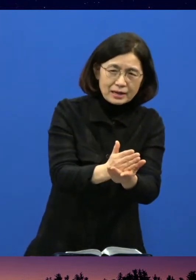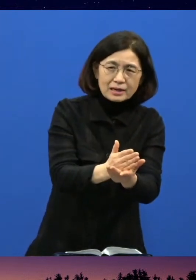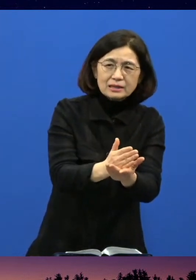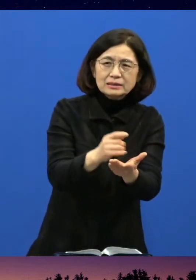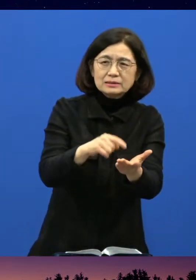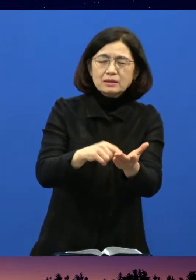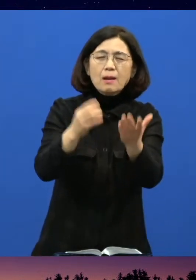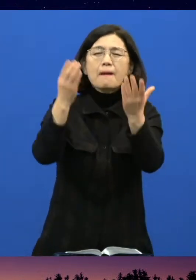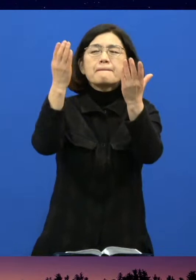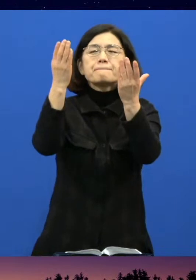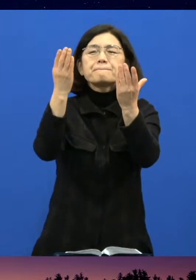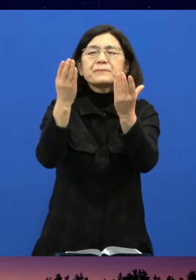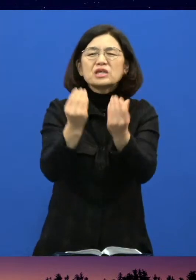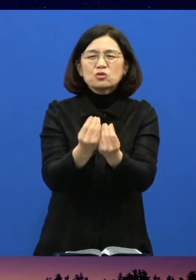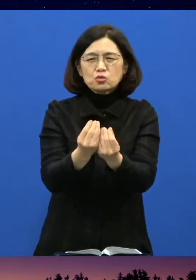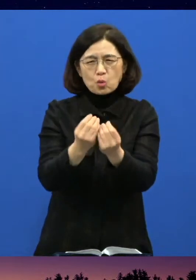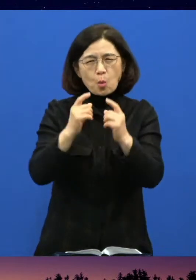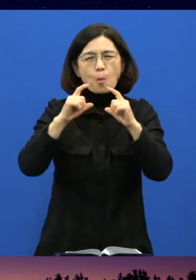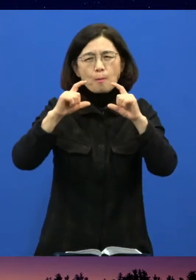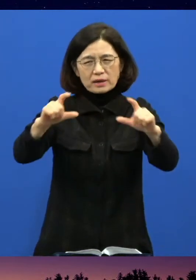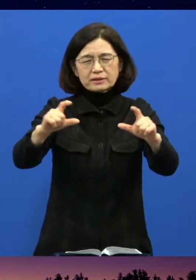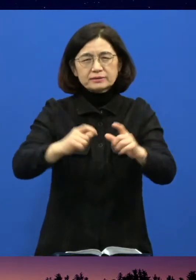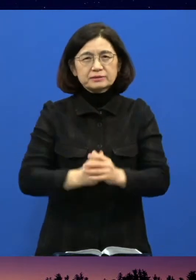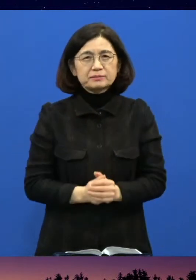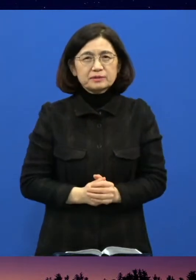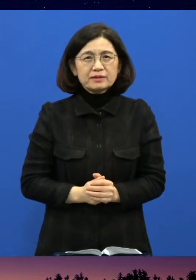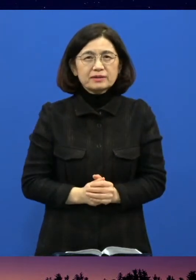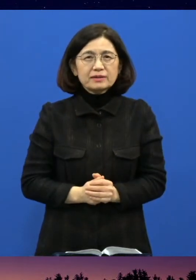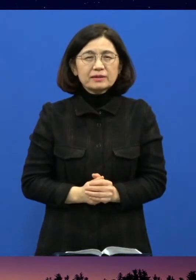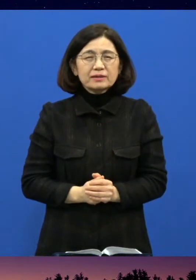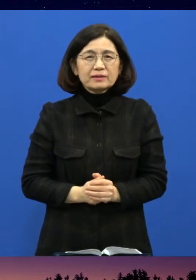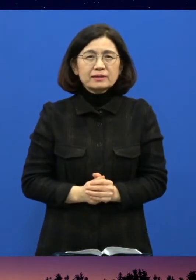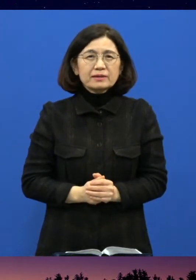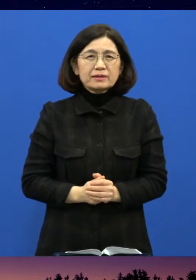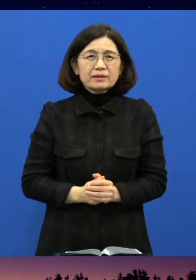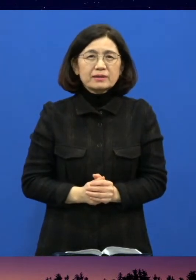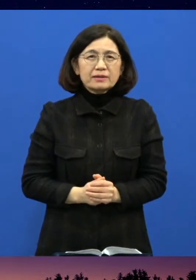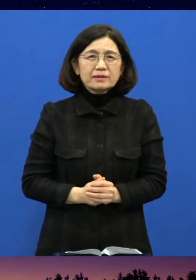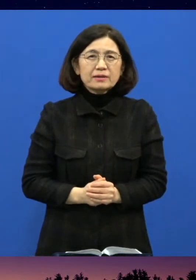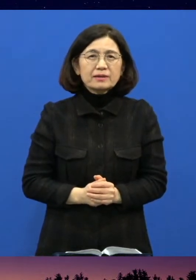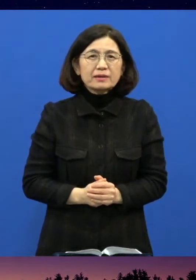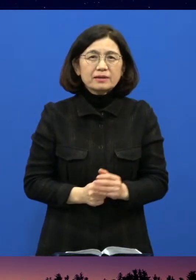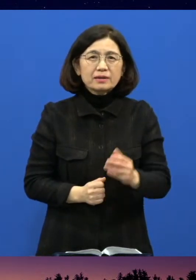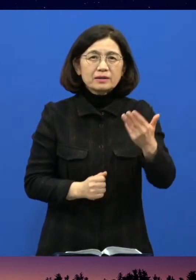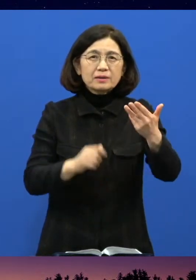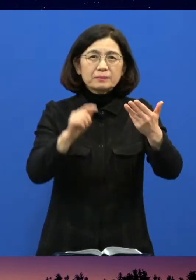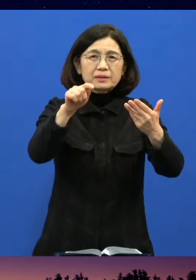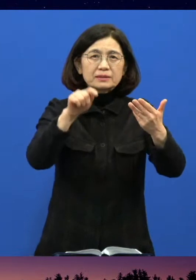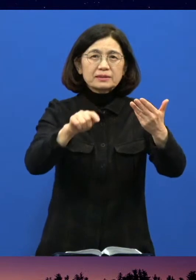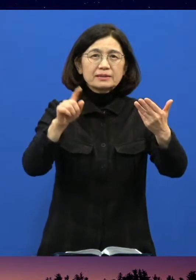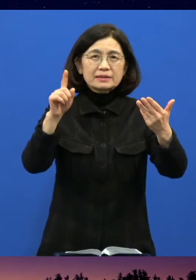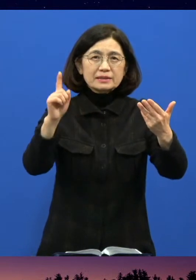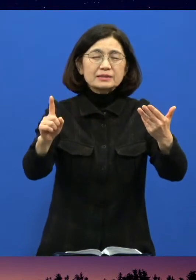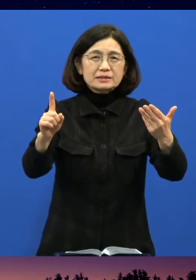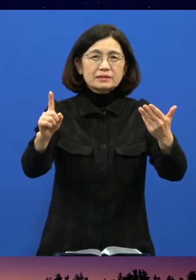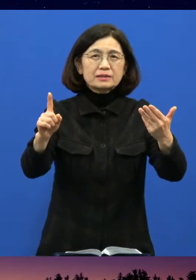말씀하여. 이 비유를 예수님이 말씀하시면서 이미 1절에 이 비유의 핵심을 여기 얘기하고